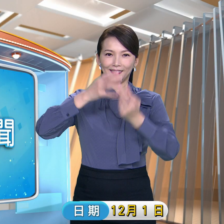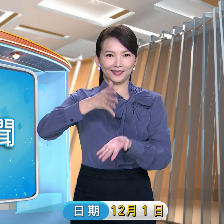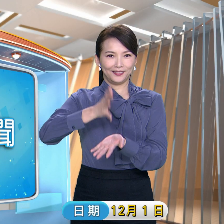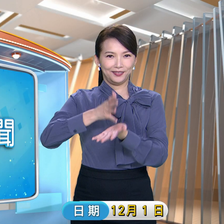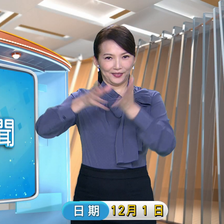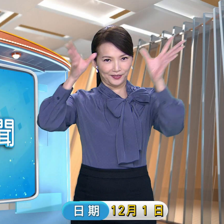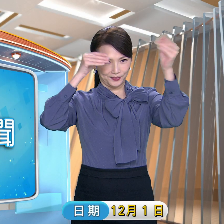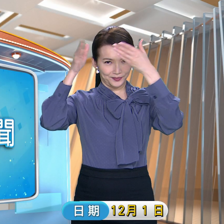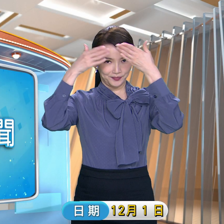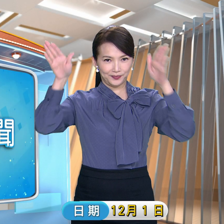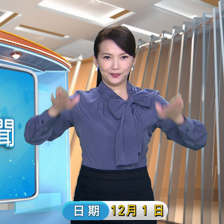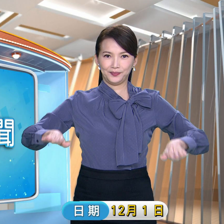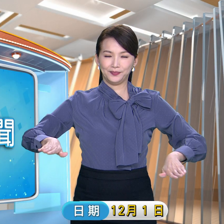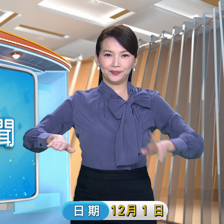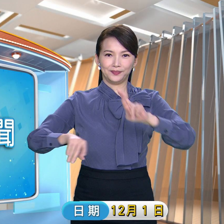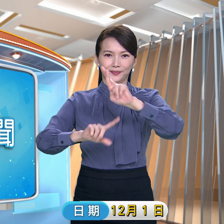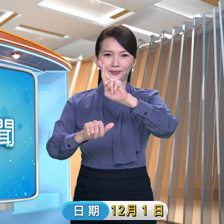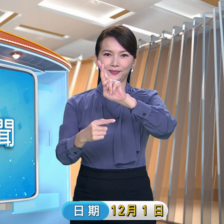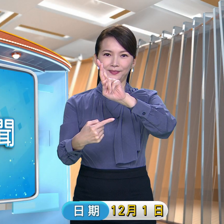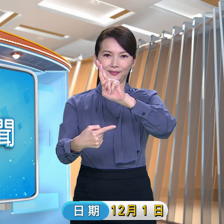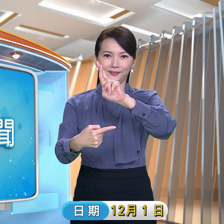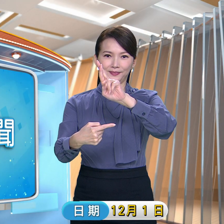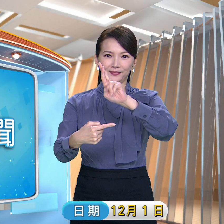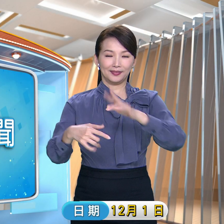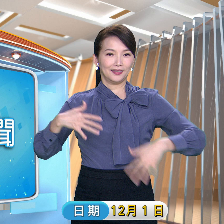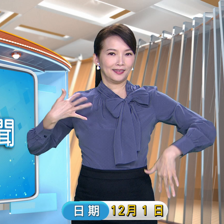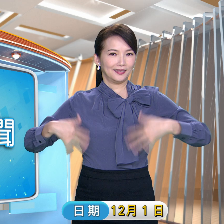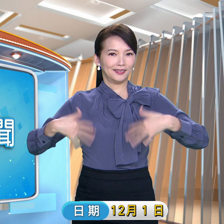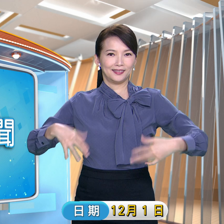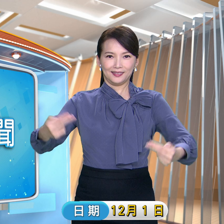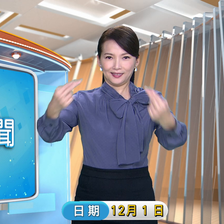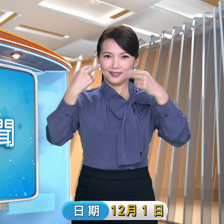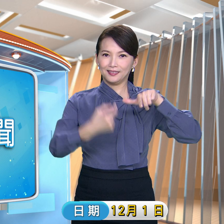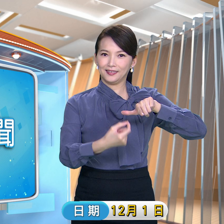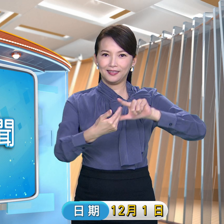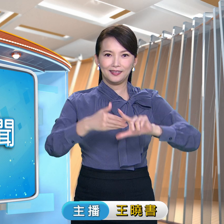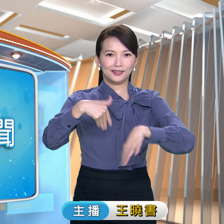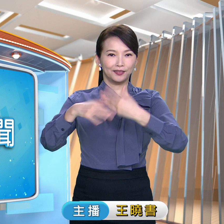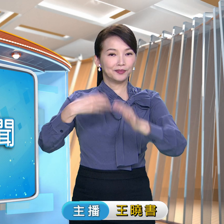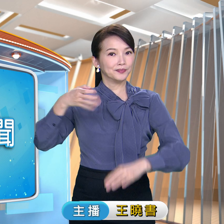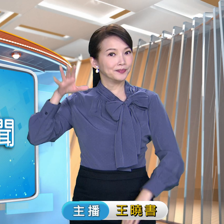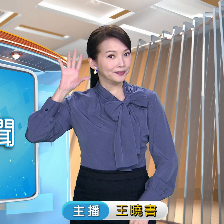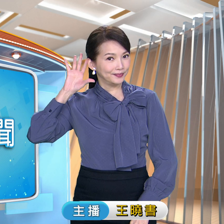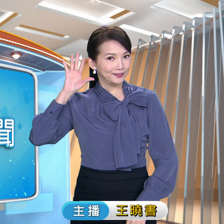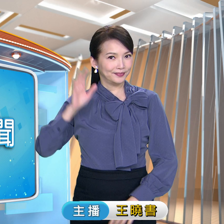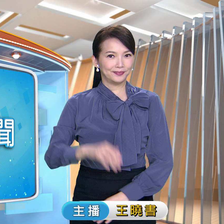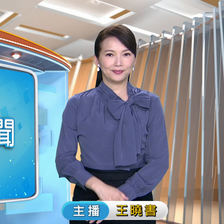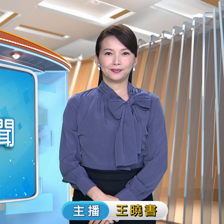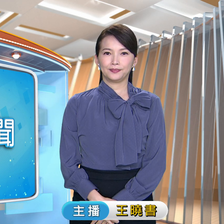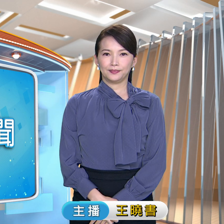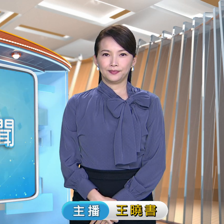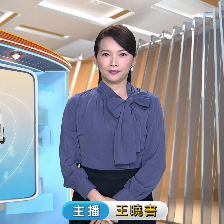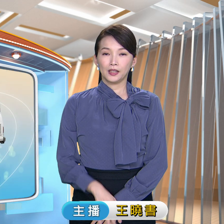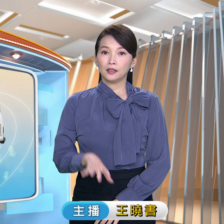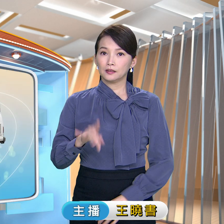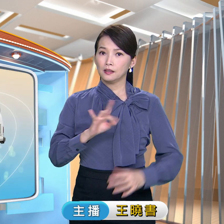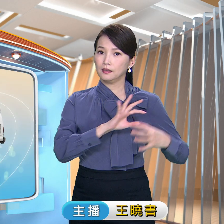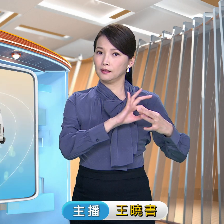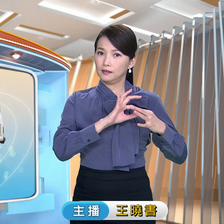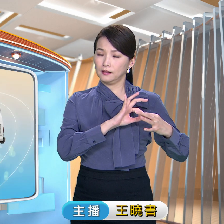看新闻，开视野，欢迎收看今天12月1号的公视首语新闻。首先来关